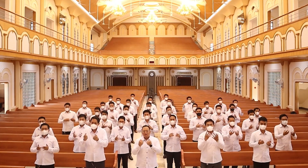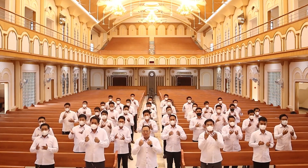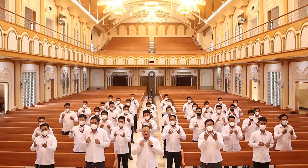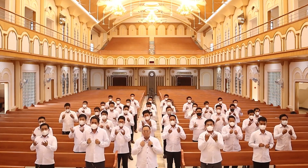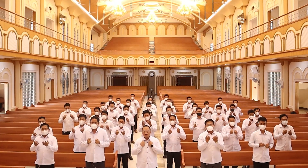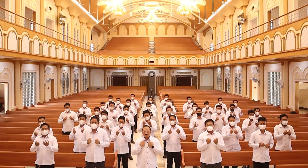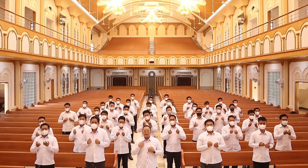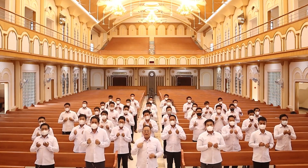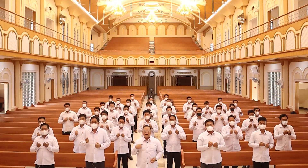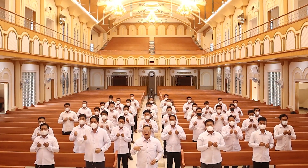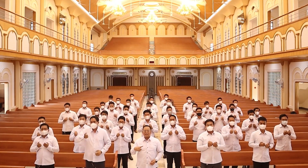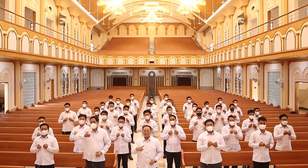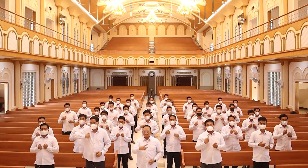na kami ay mahikayat